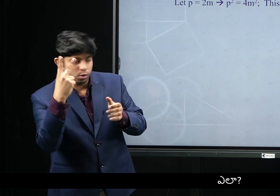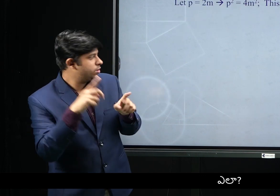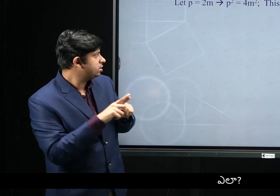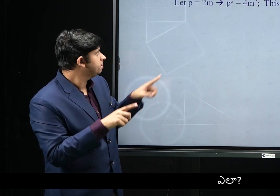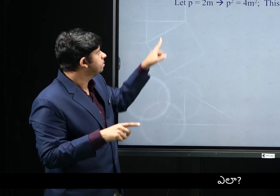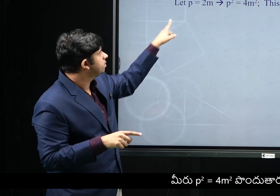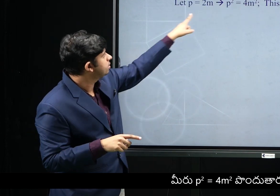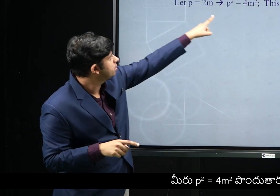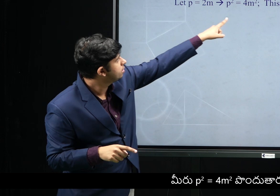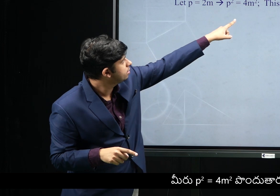ఎలా? మీరు